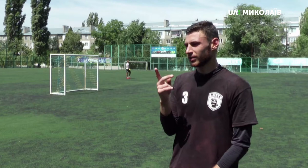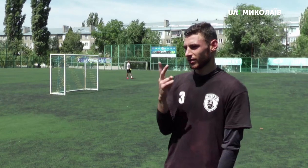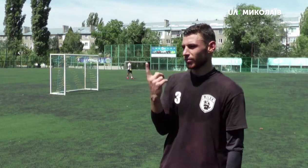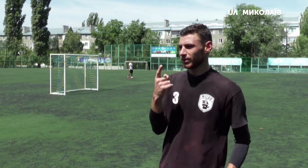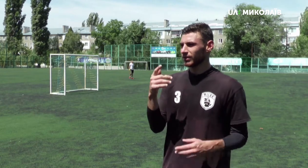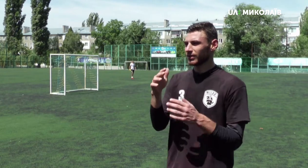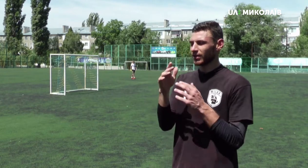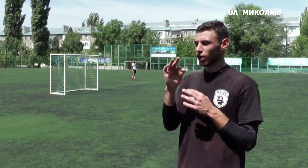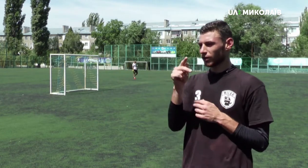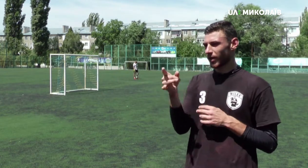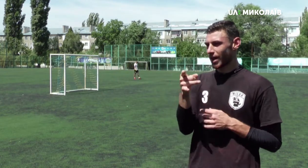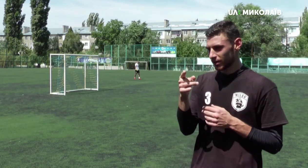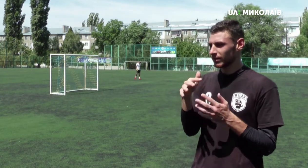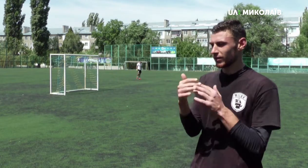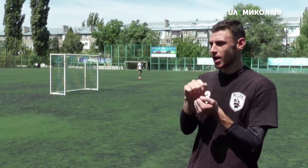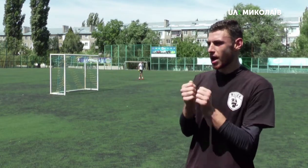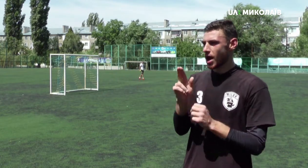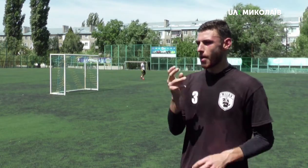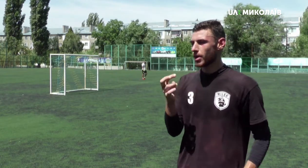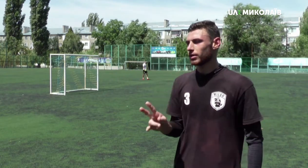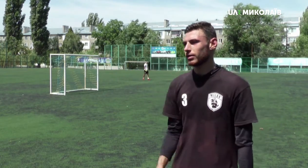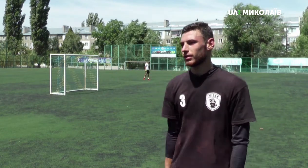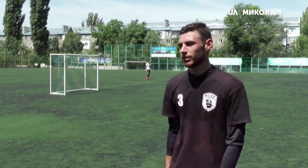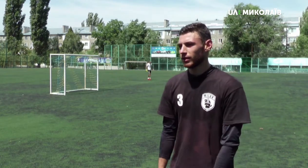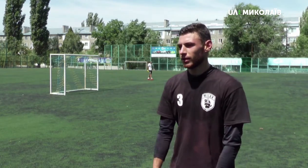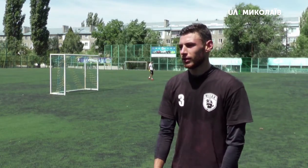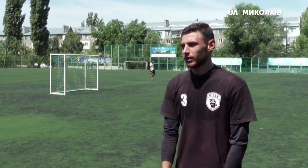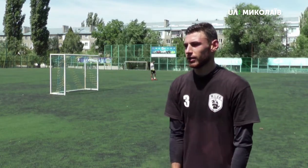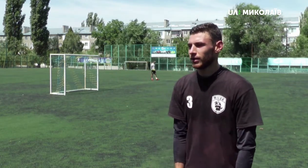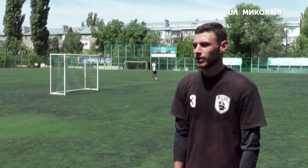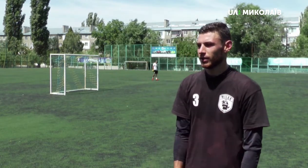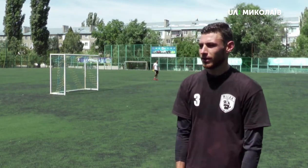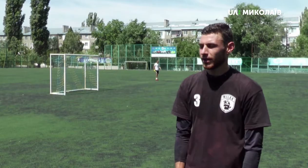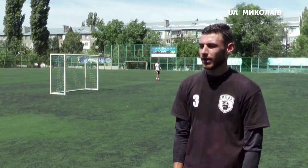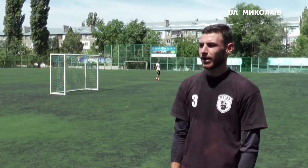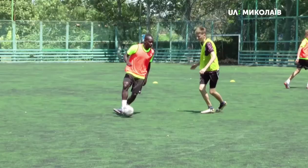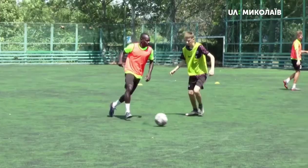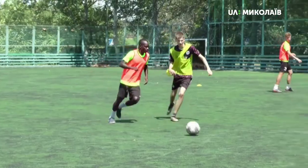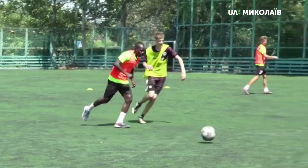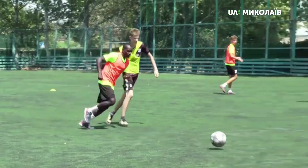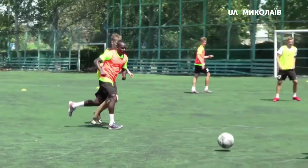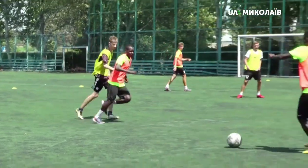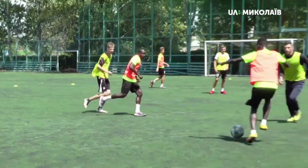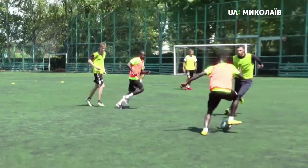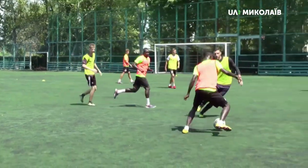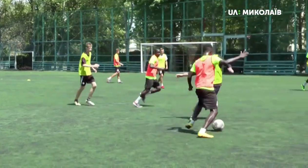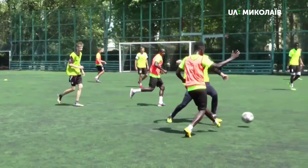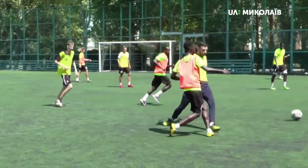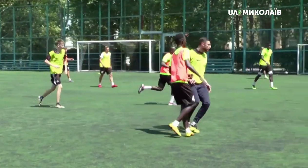захоплення, а й професія. Віднедавна юнака прийняли до складу збірної України серед нечуючих. Каже, глухота для нього не стала